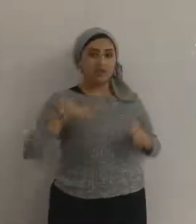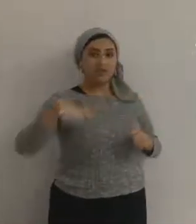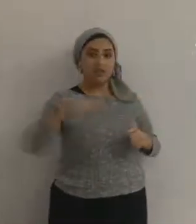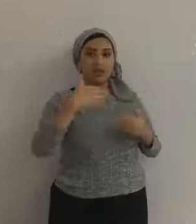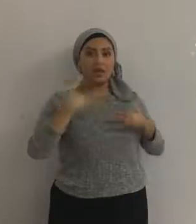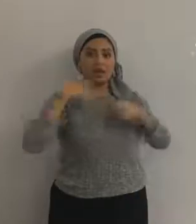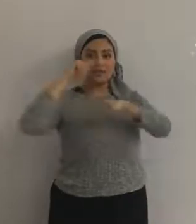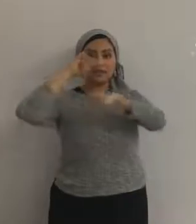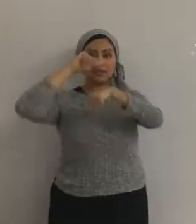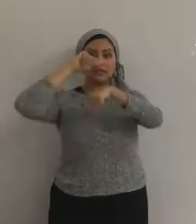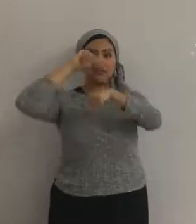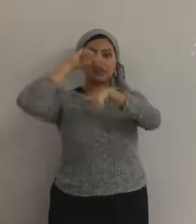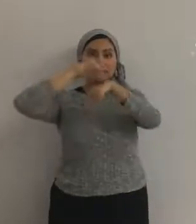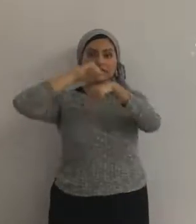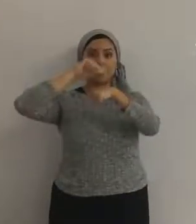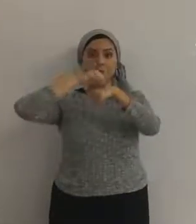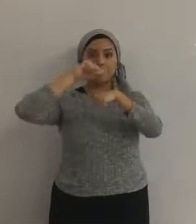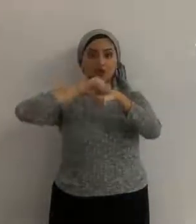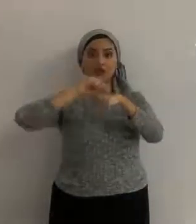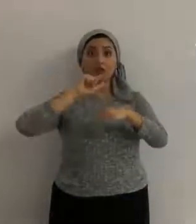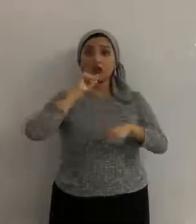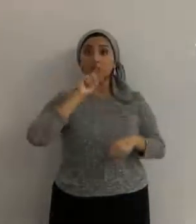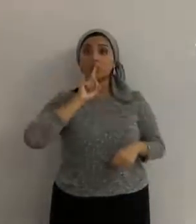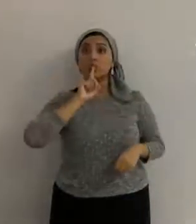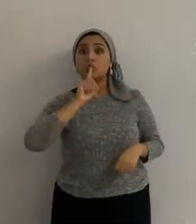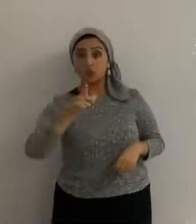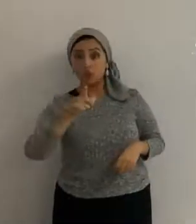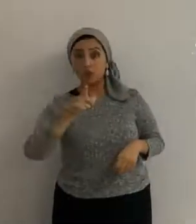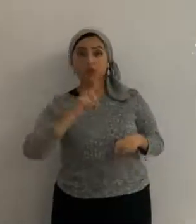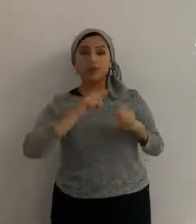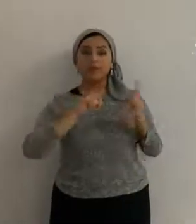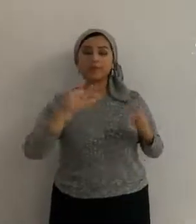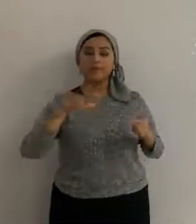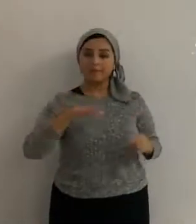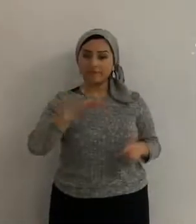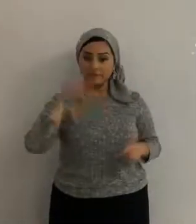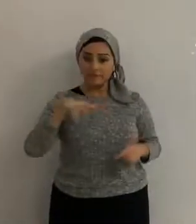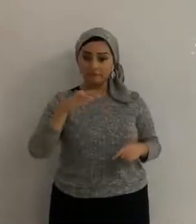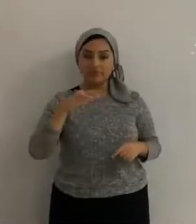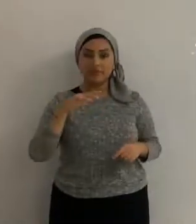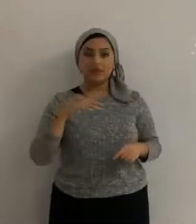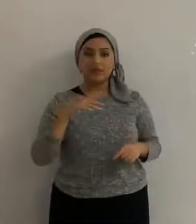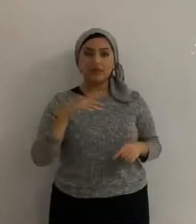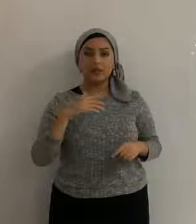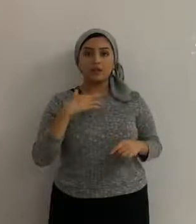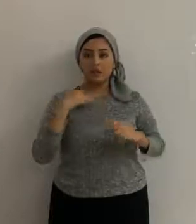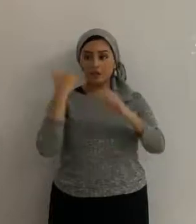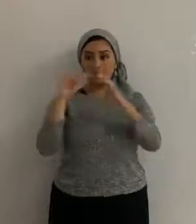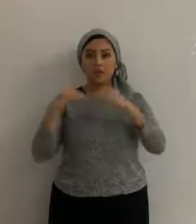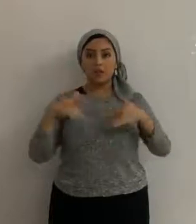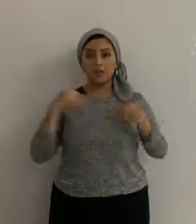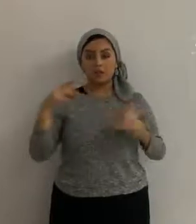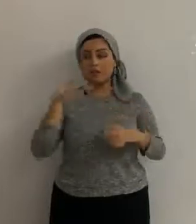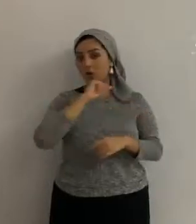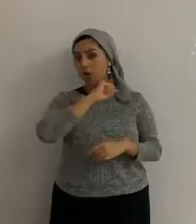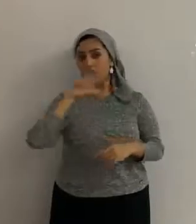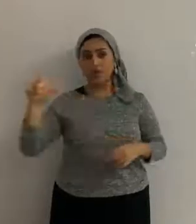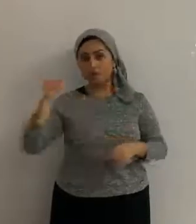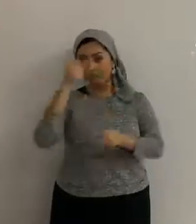templo. Atención, no estoy diciendo que va a ser construido el templo ahí, pero yo mandé un mensaje por WhatsApp a todos los hermanos y hermanas de Gozo y Paz local